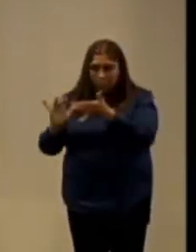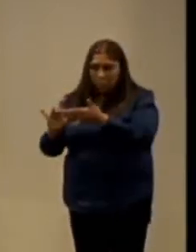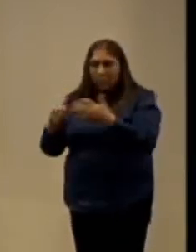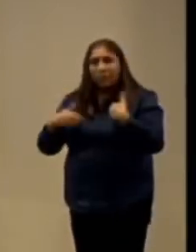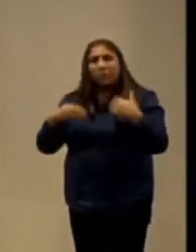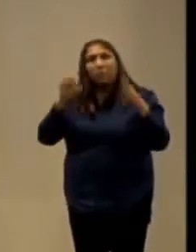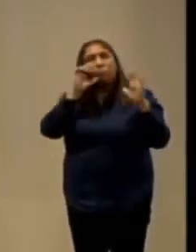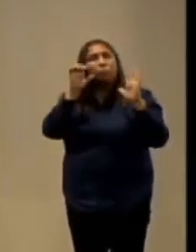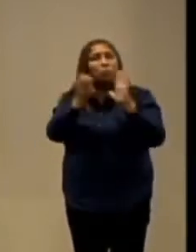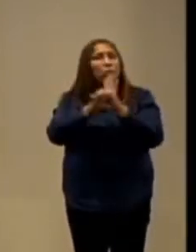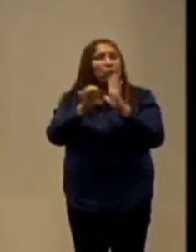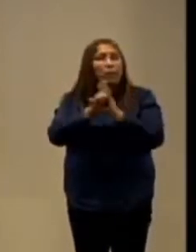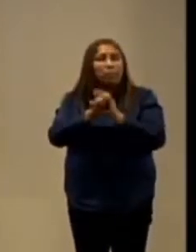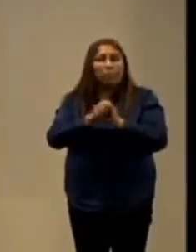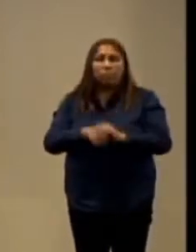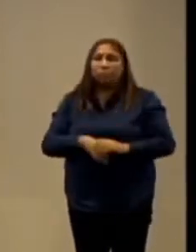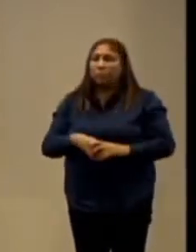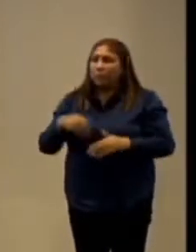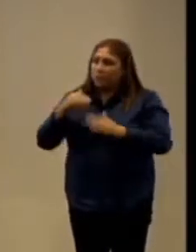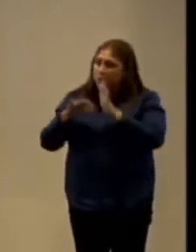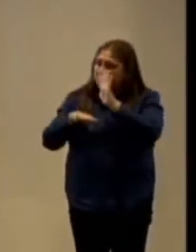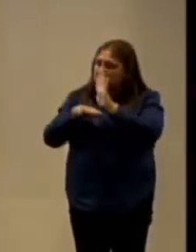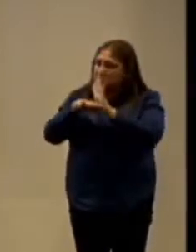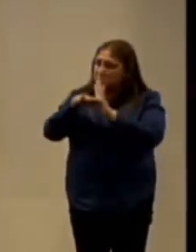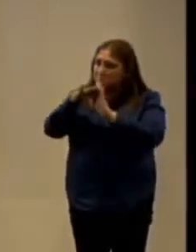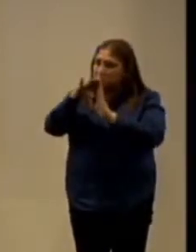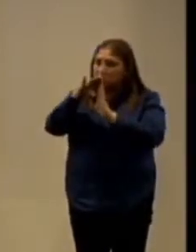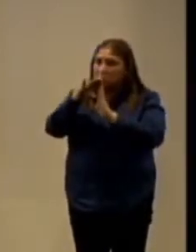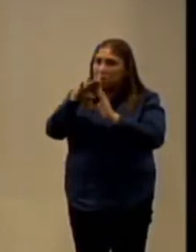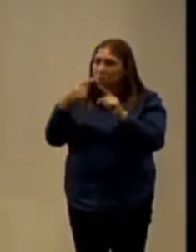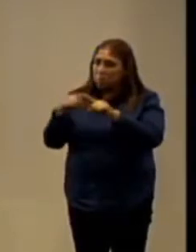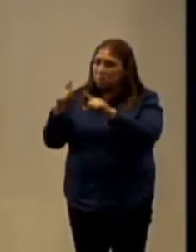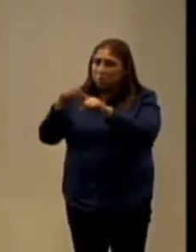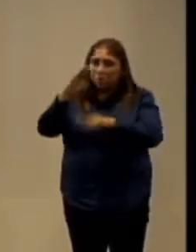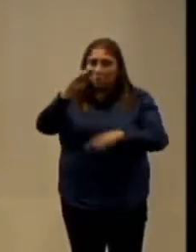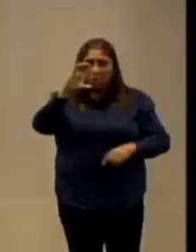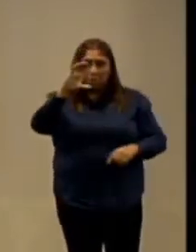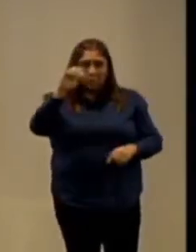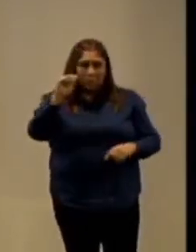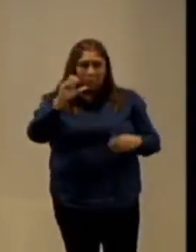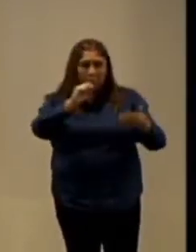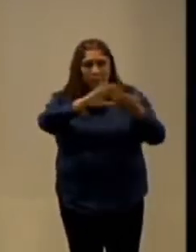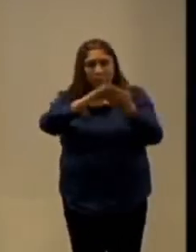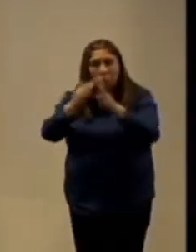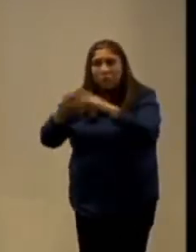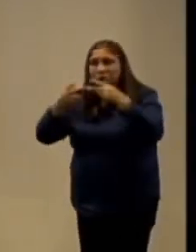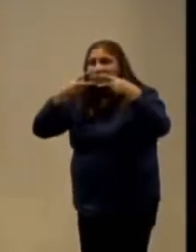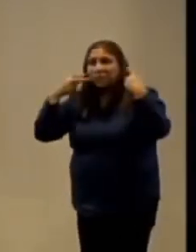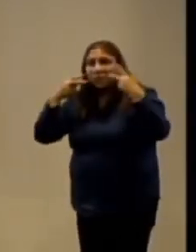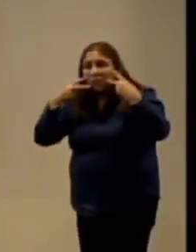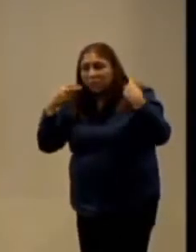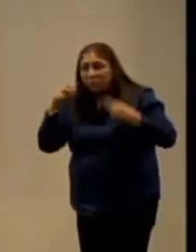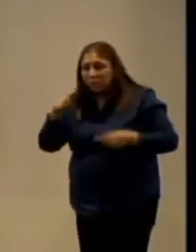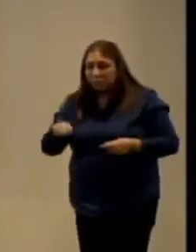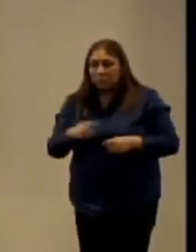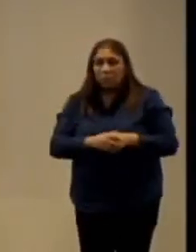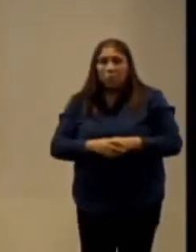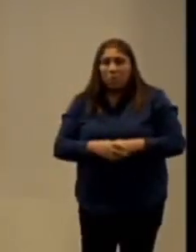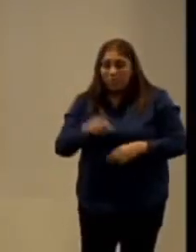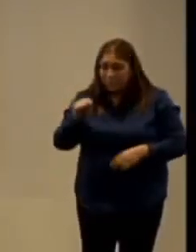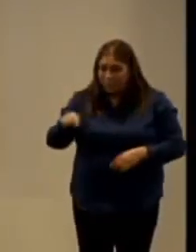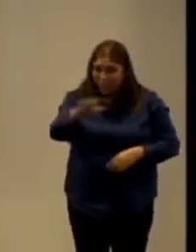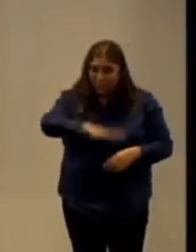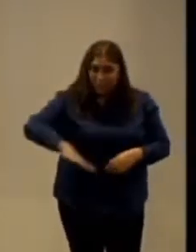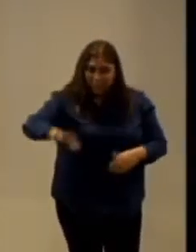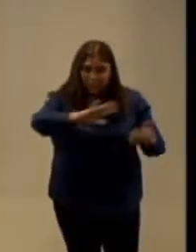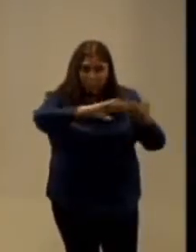como ejemplos. En PRONAVEC se han desarrollado becas para comunidades nativas amazónicas, tenemos una beca para que esta población